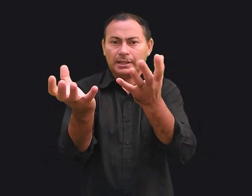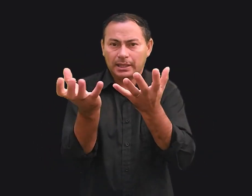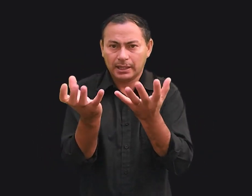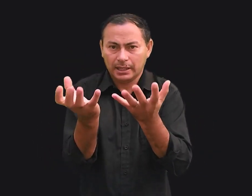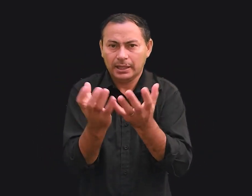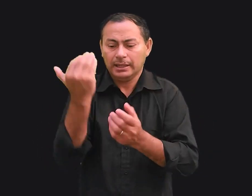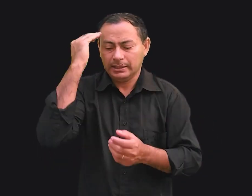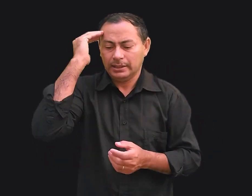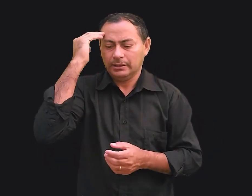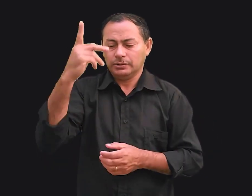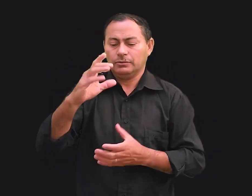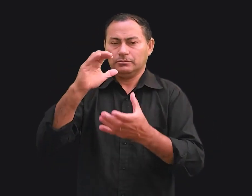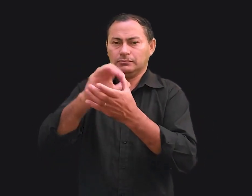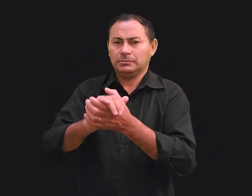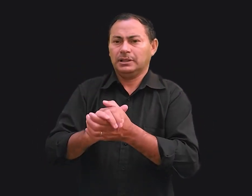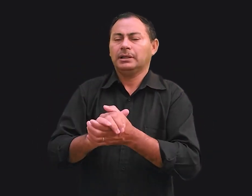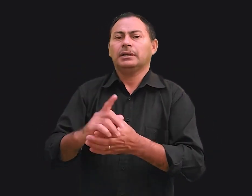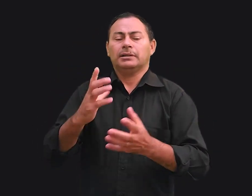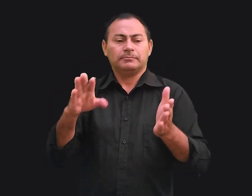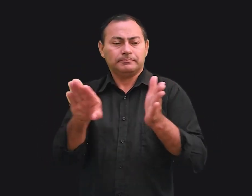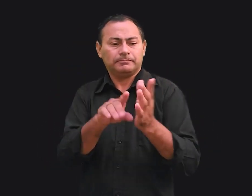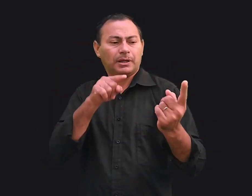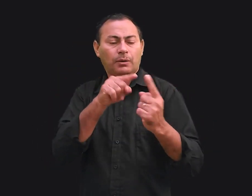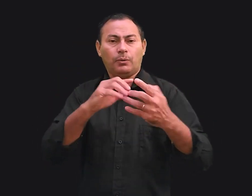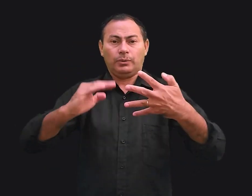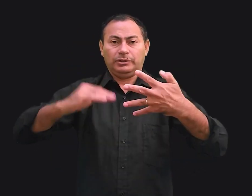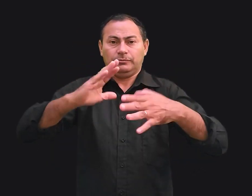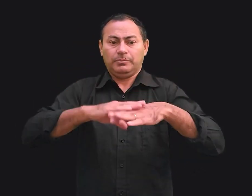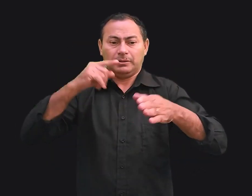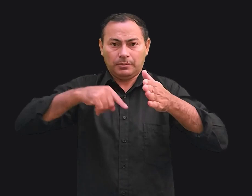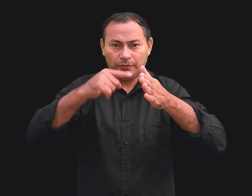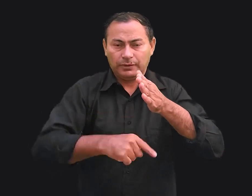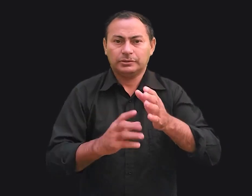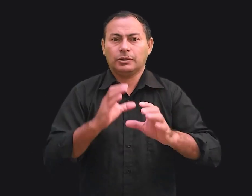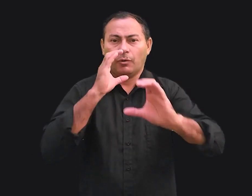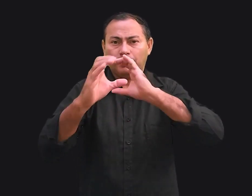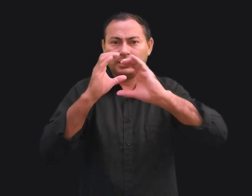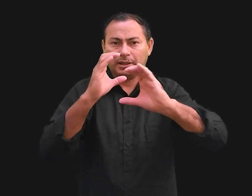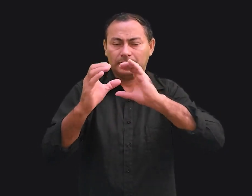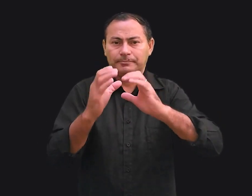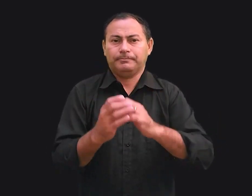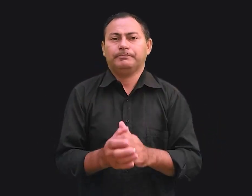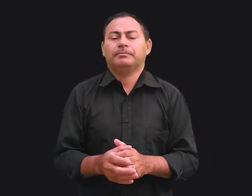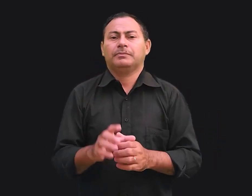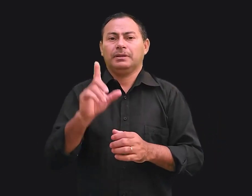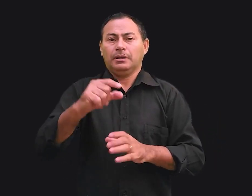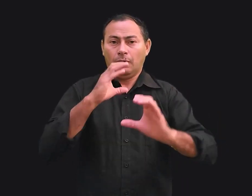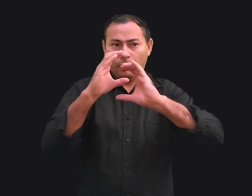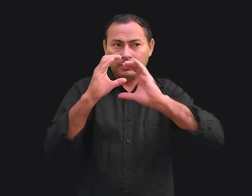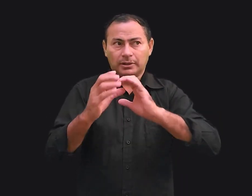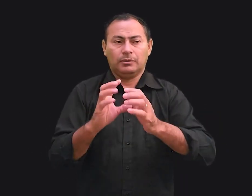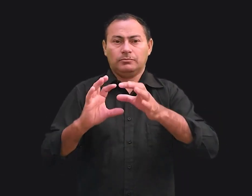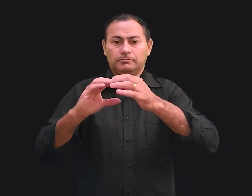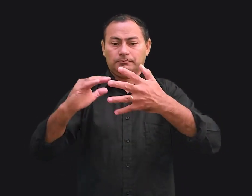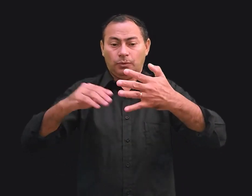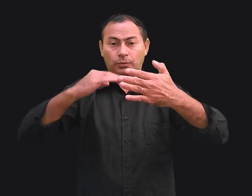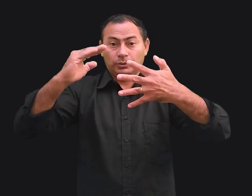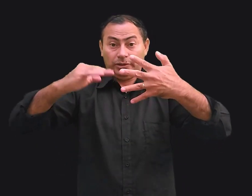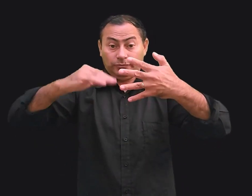querer entender o seu cônjuge para que atinja o nível mais profundo de comunicação. E para se comunicar em um nível mais profundo,